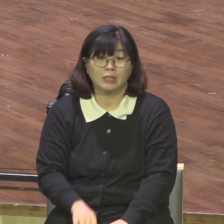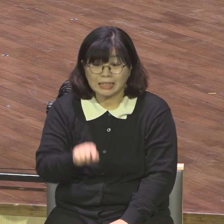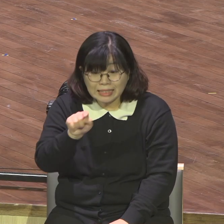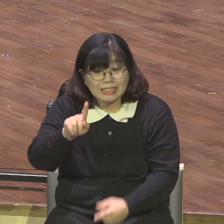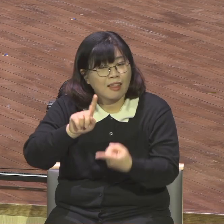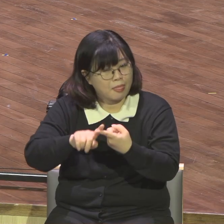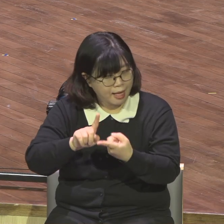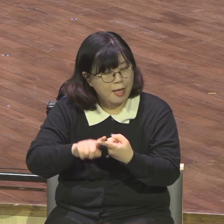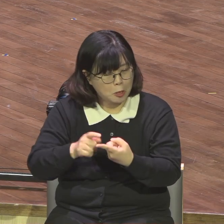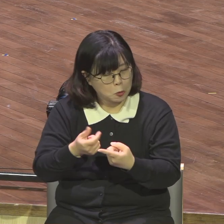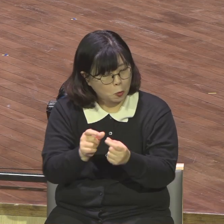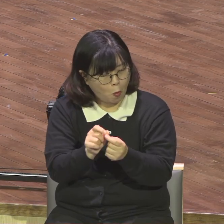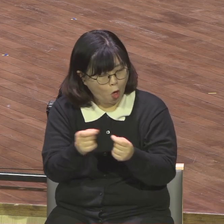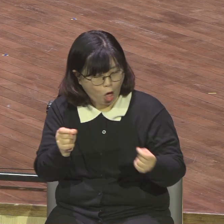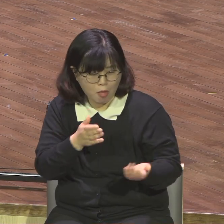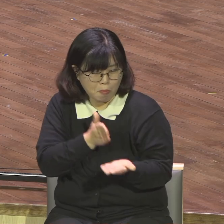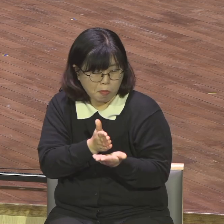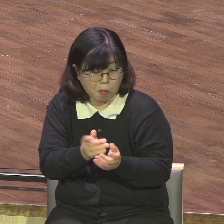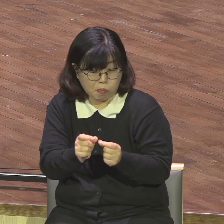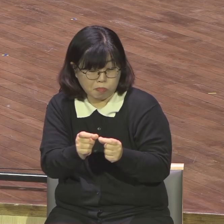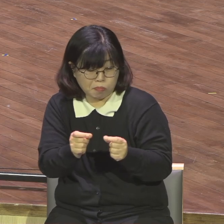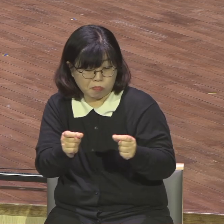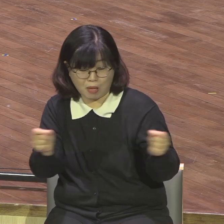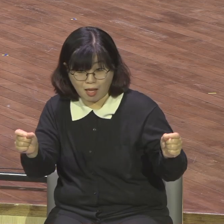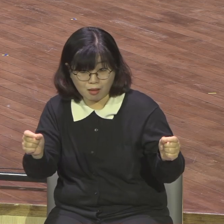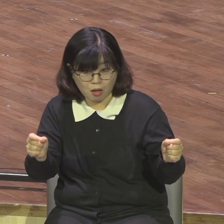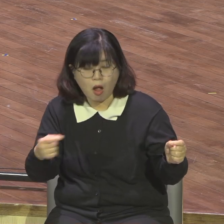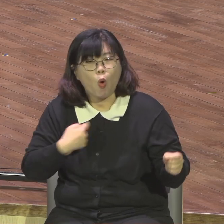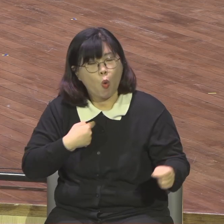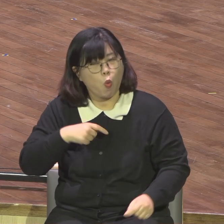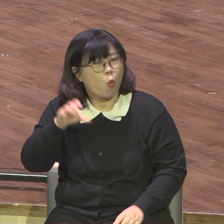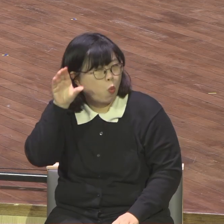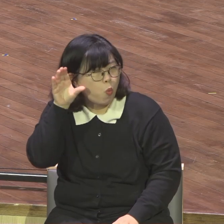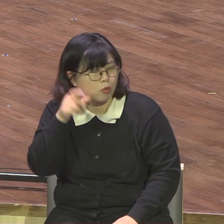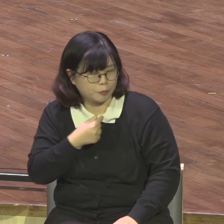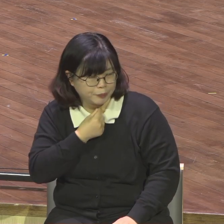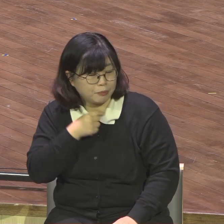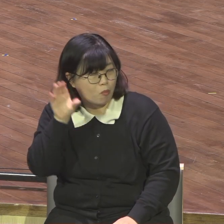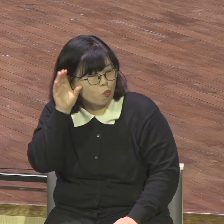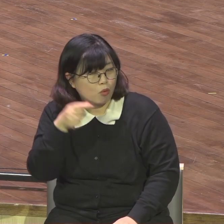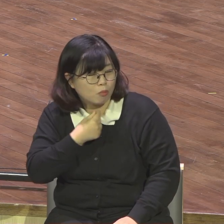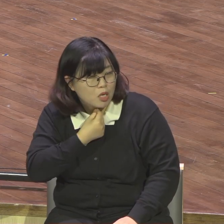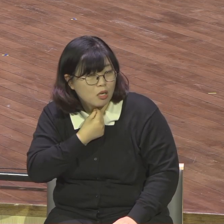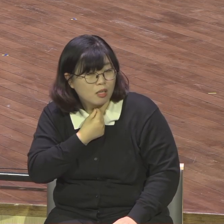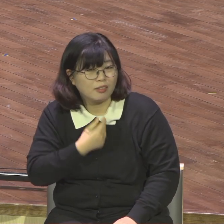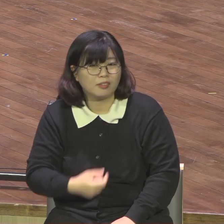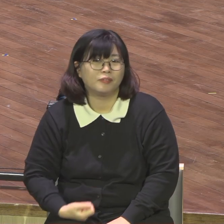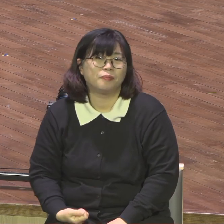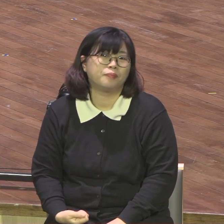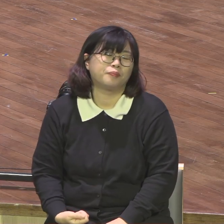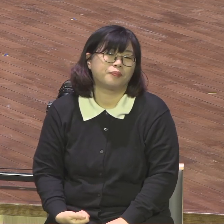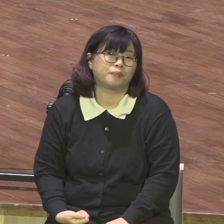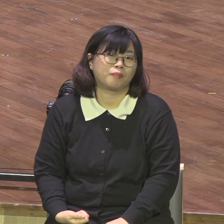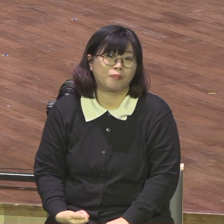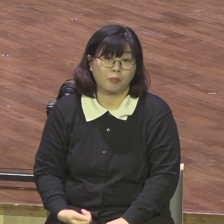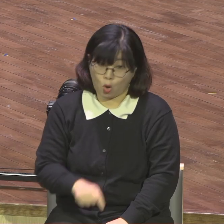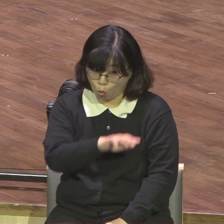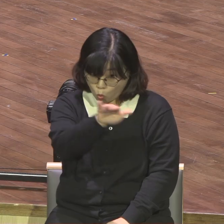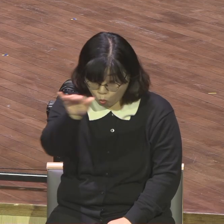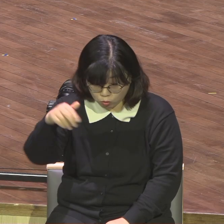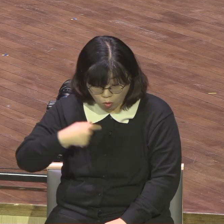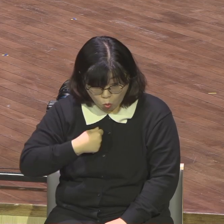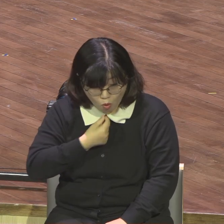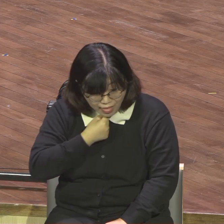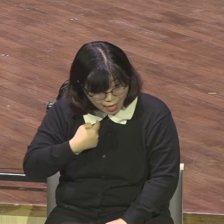이야기는 좀 길어. 할아버지 이야기 듣고 싶어요. 저도요. 저도 듣고 싶어요. 너희들 다 듣고